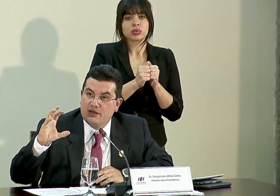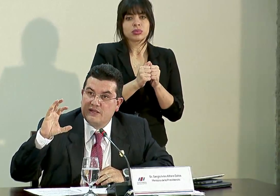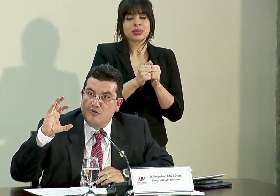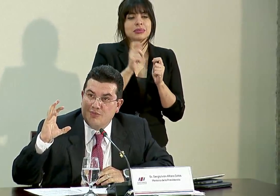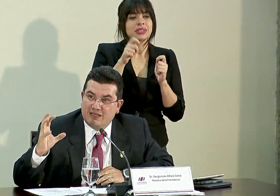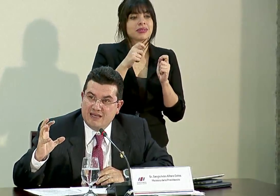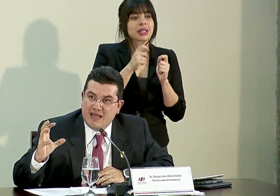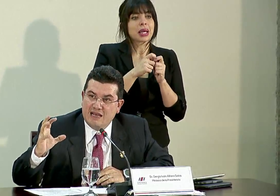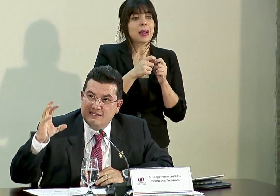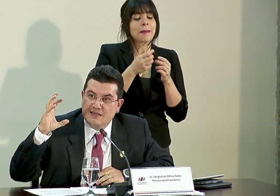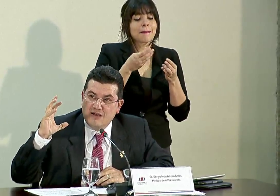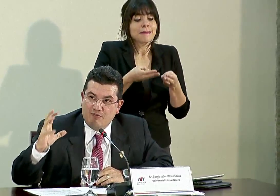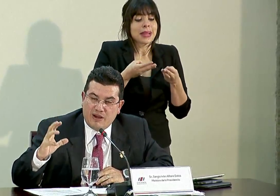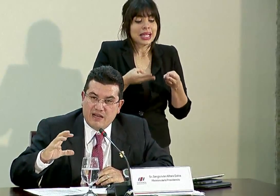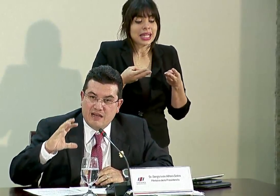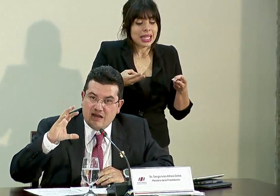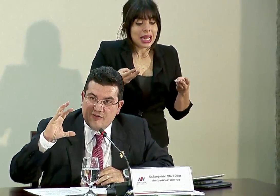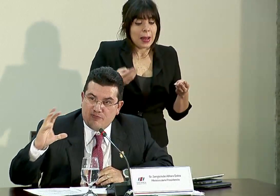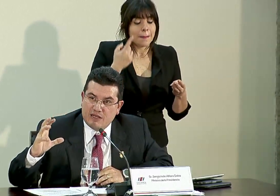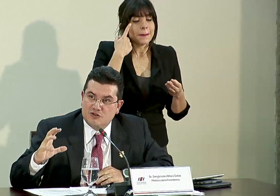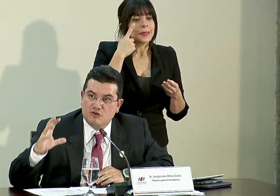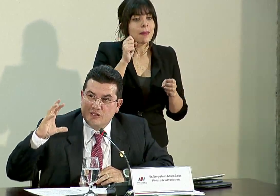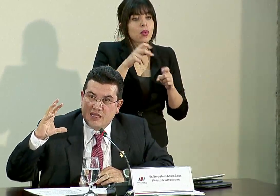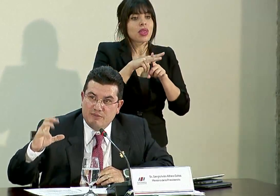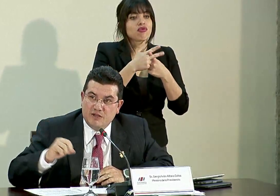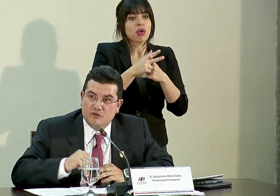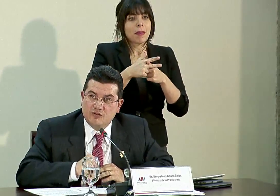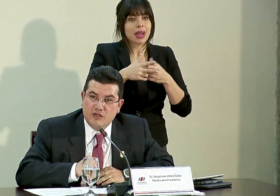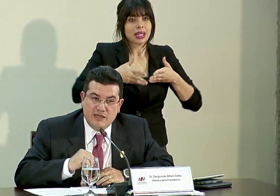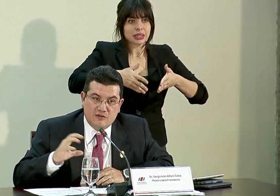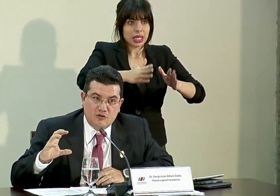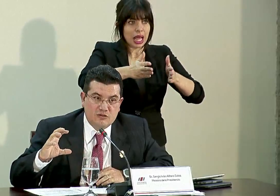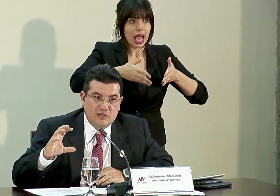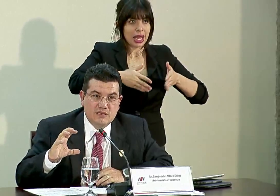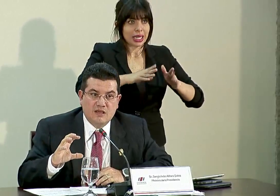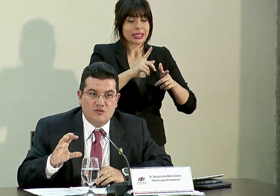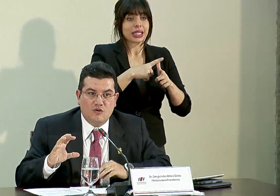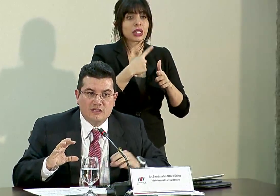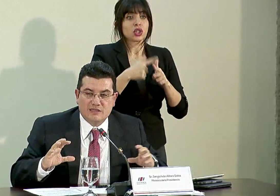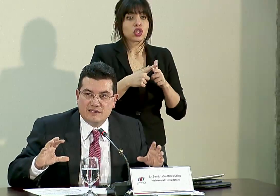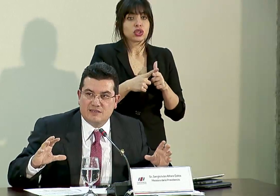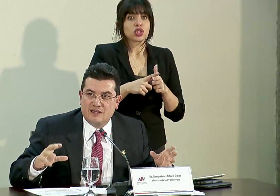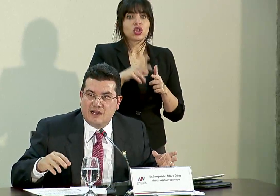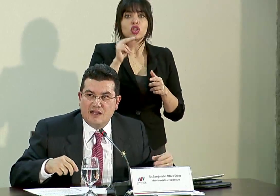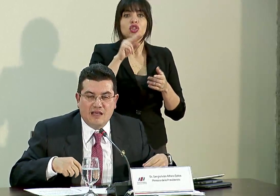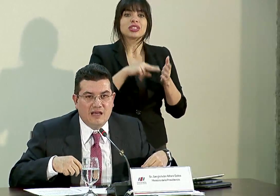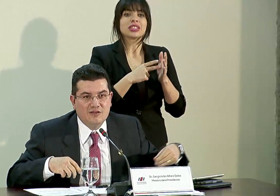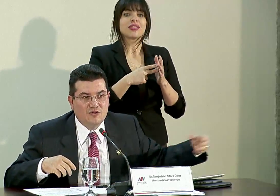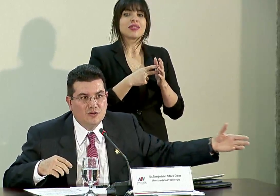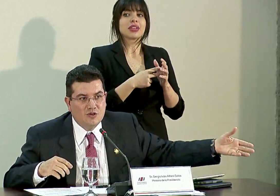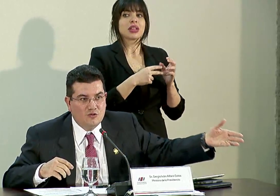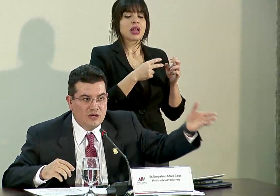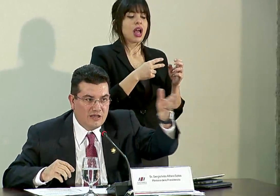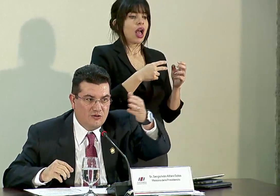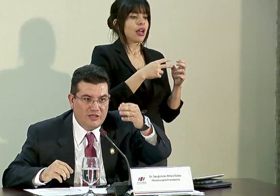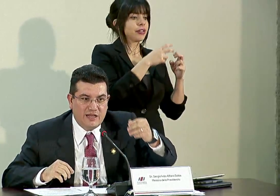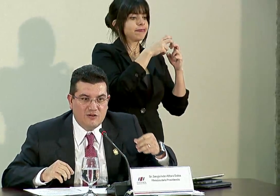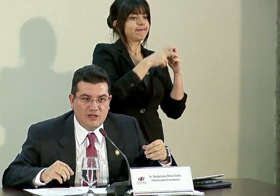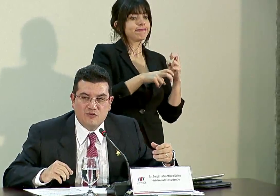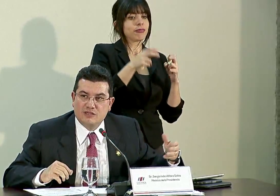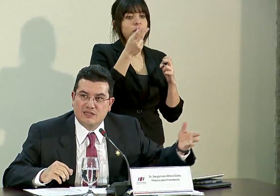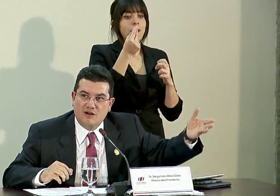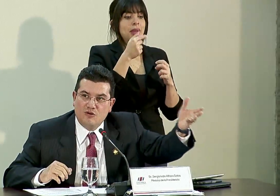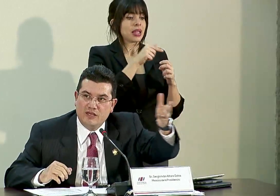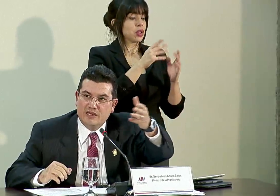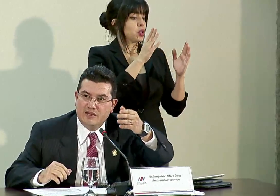justamente con materiales para la reparación de caminos entonces no es que se esté trasladando un